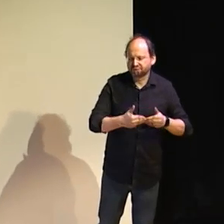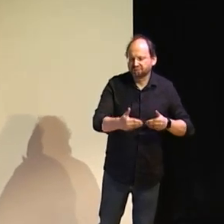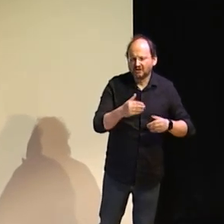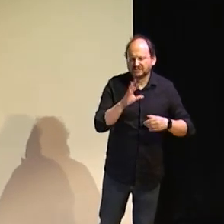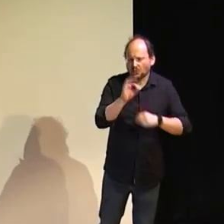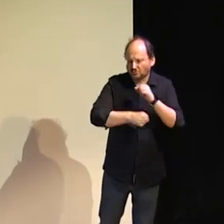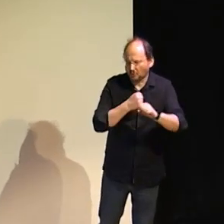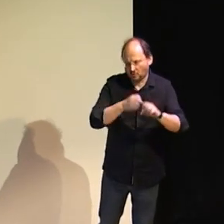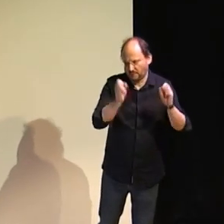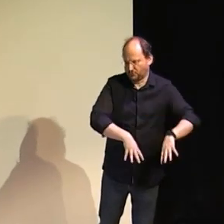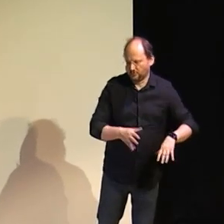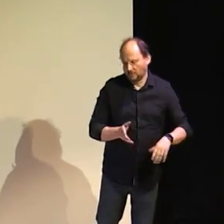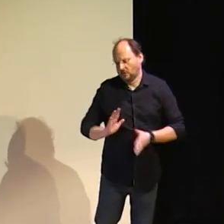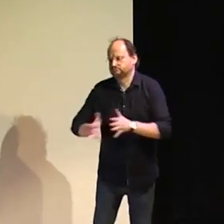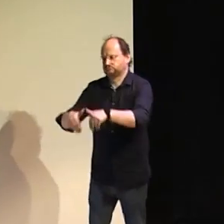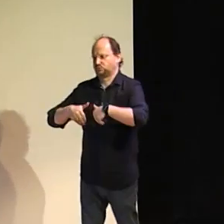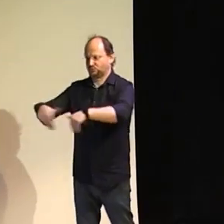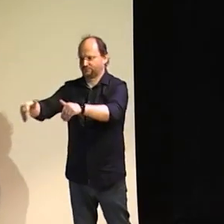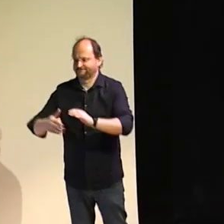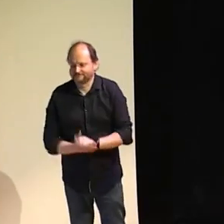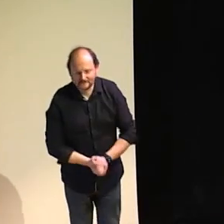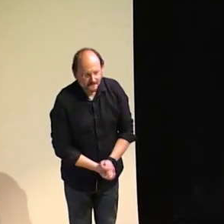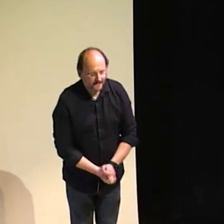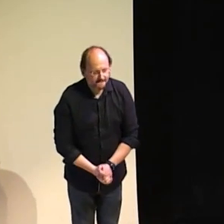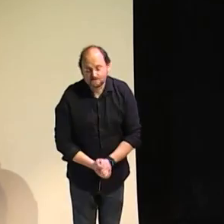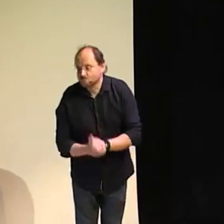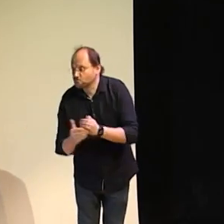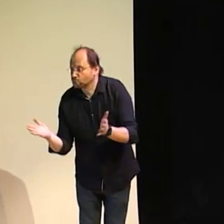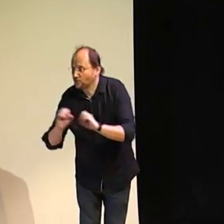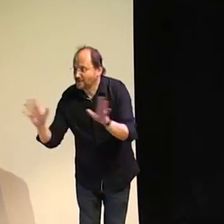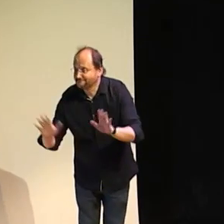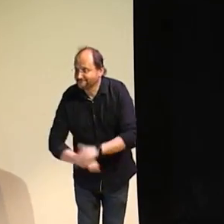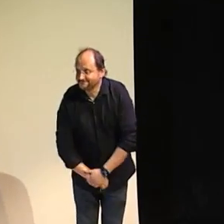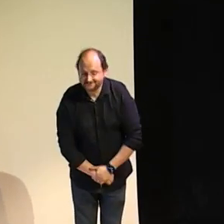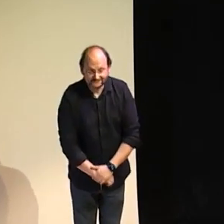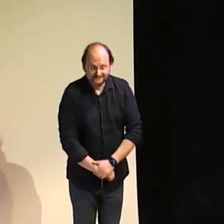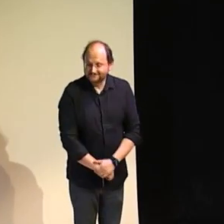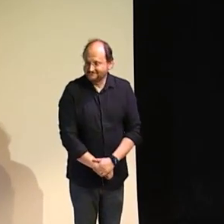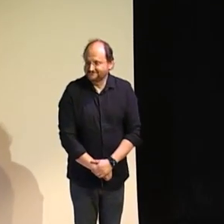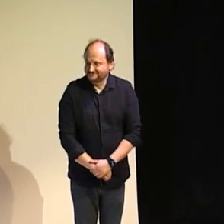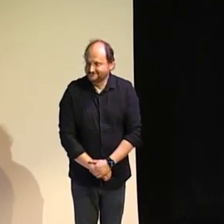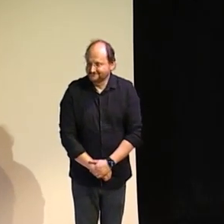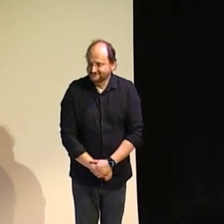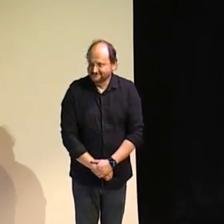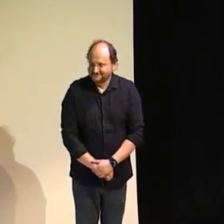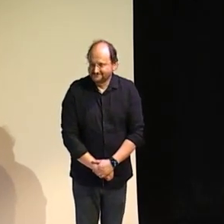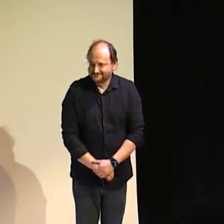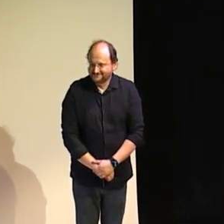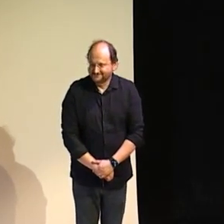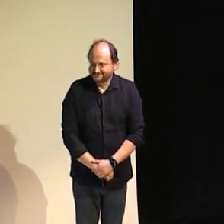pour l'enseignement. Ça a duré une 40aine d'années et finalement, c'est tombé très vite en désuétude parce que ça n'a pas une grande efficacité pédagogique